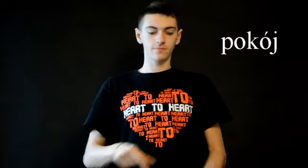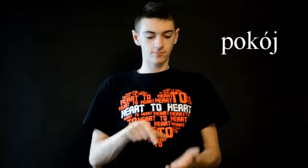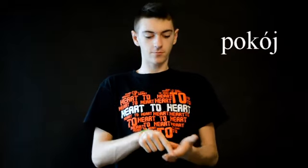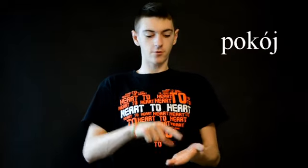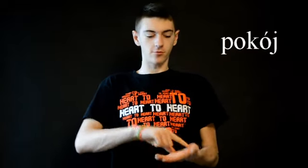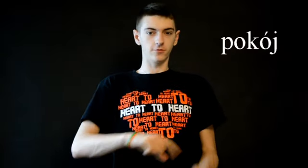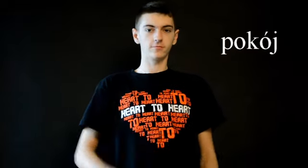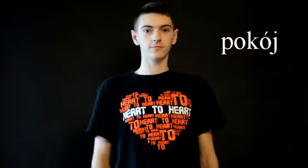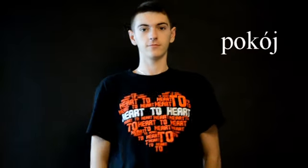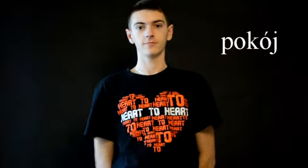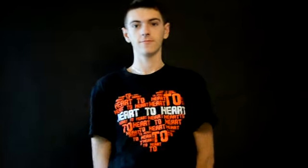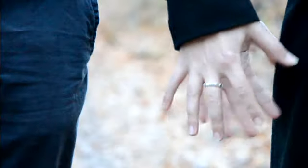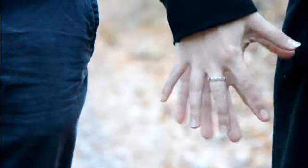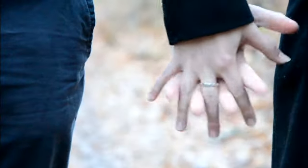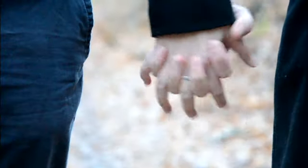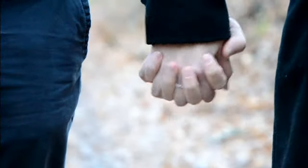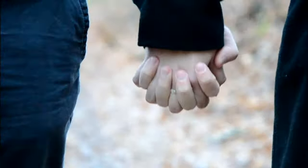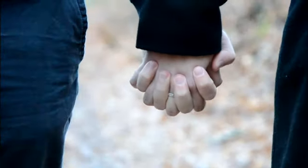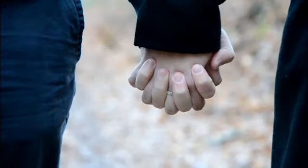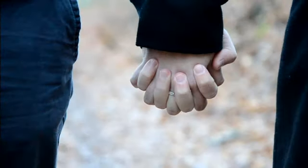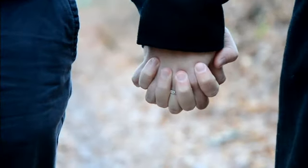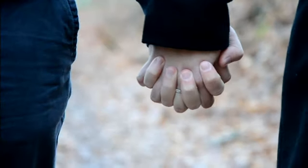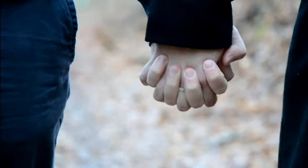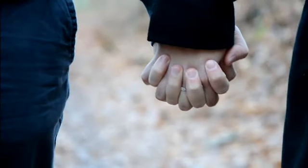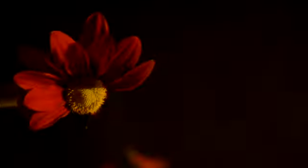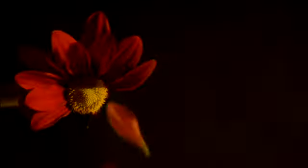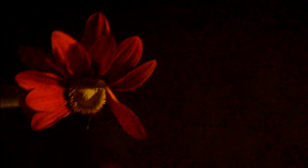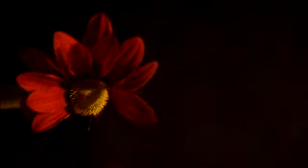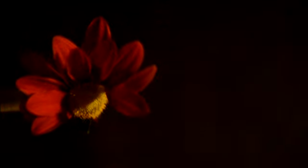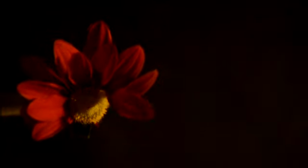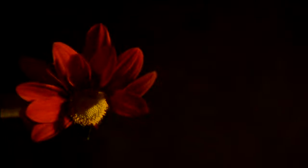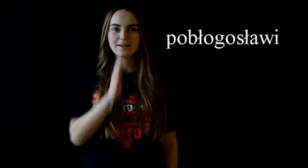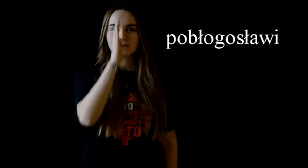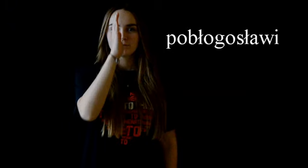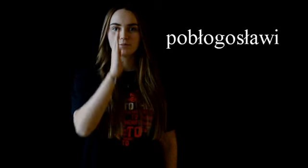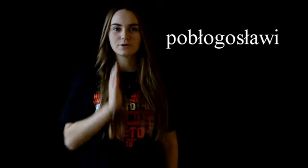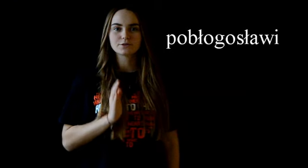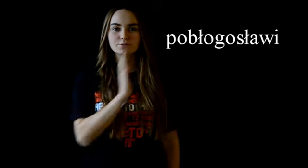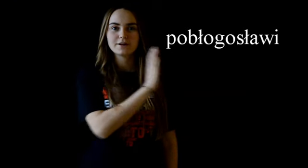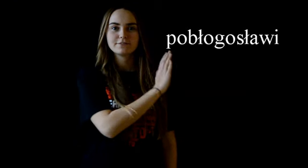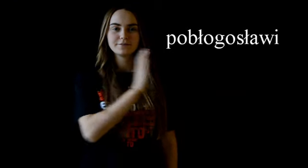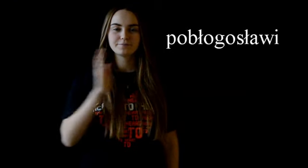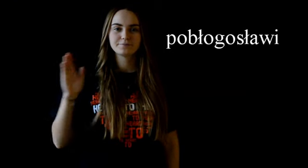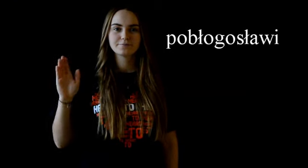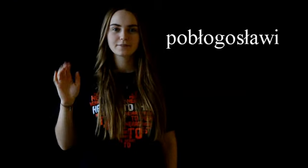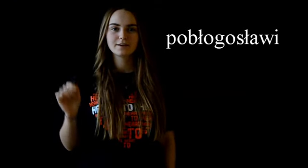mnie, wtedy znajdę w życiu sens. Kochaj mnie, jak już nie mam siły biec, kochaj mnie, kiedy ogarnia mnie